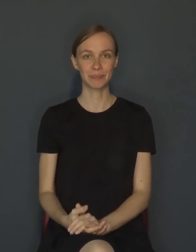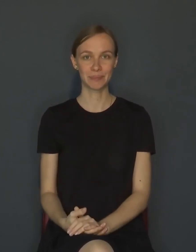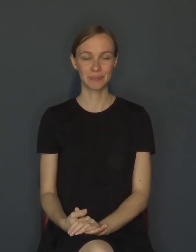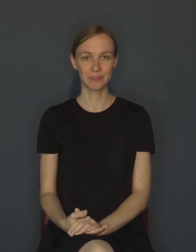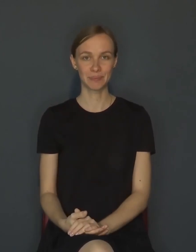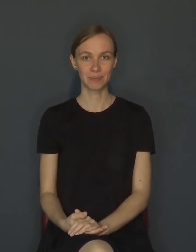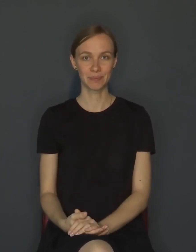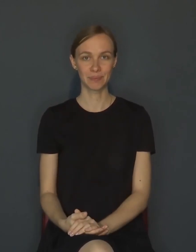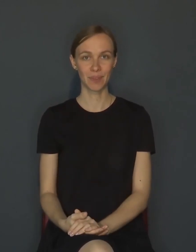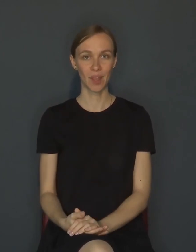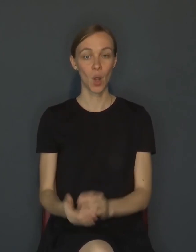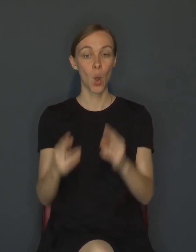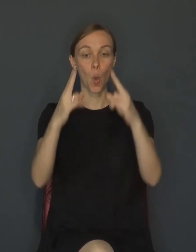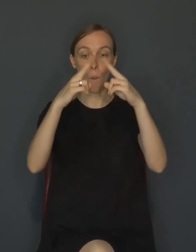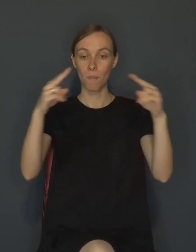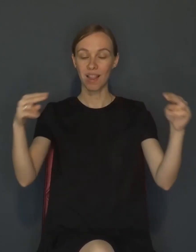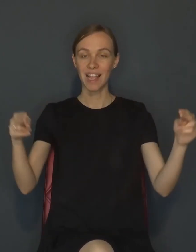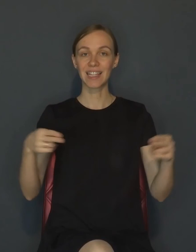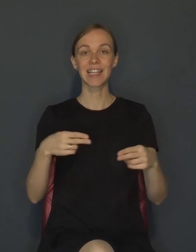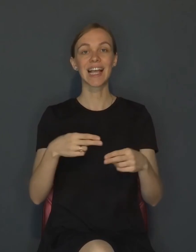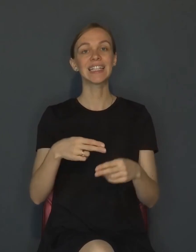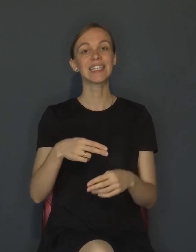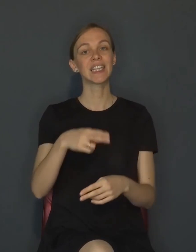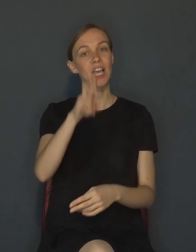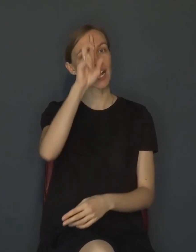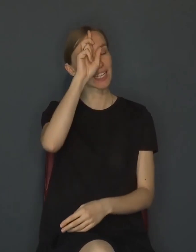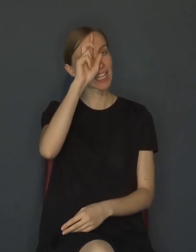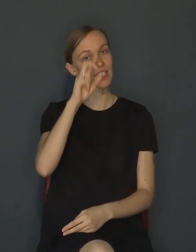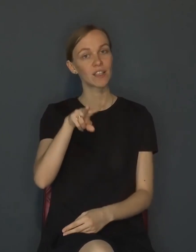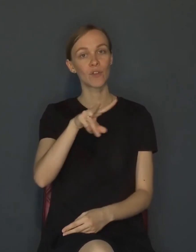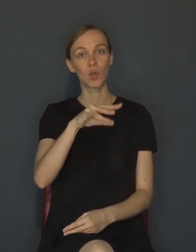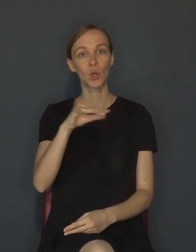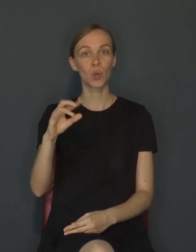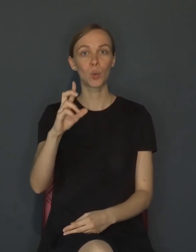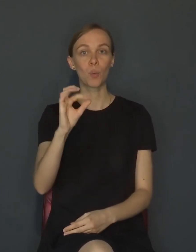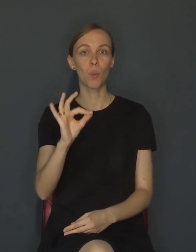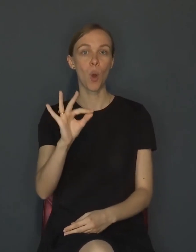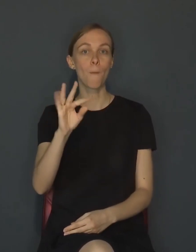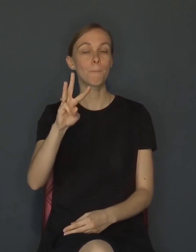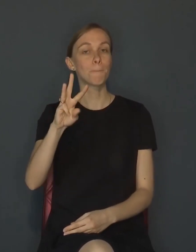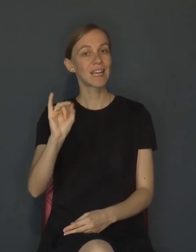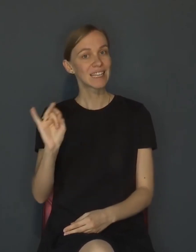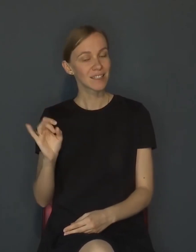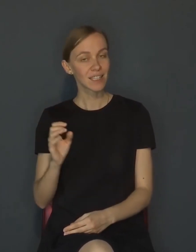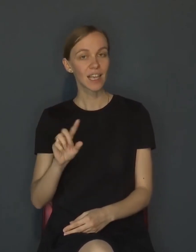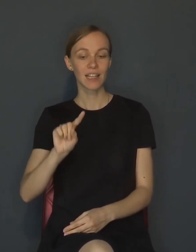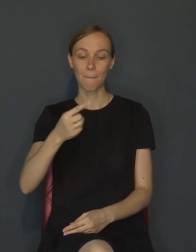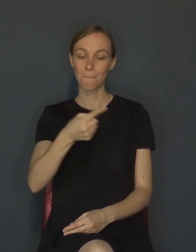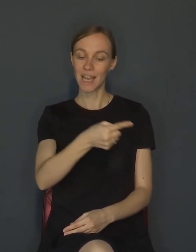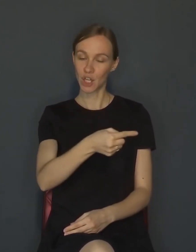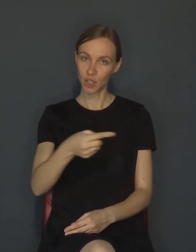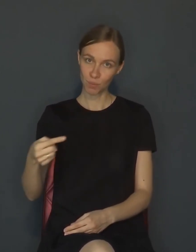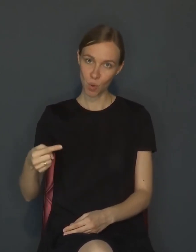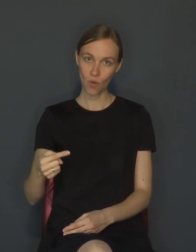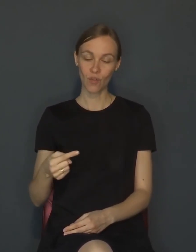У палаці князів Любомирських на першому поверсі розміщуються експозиційні